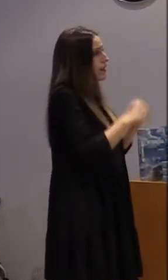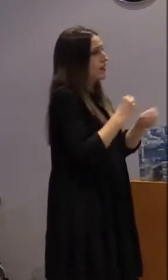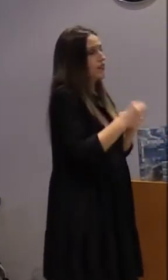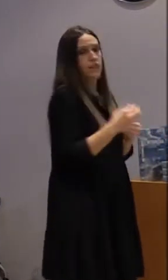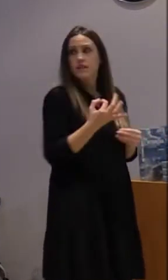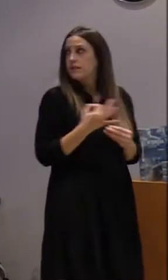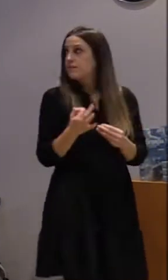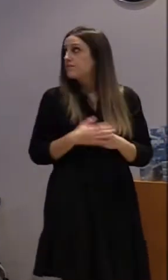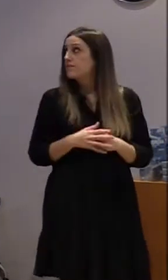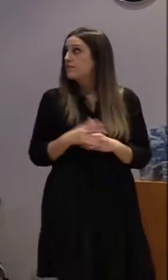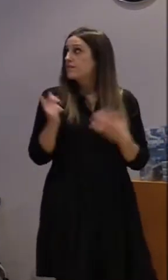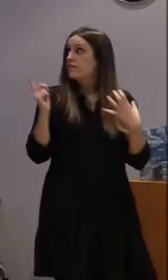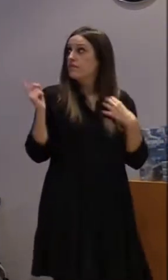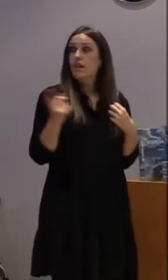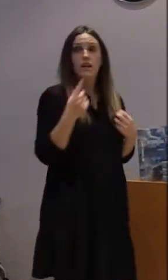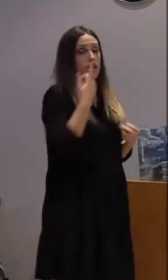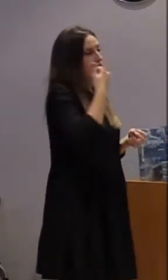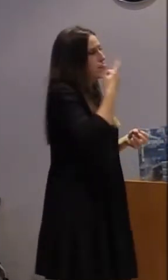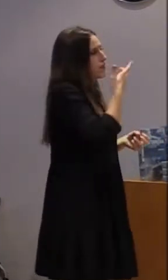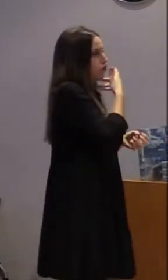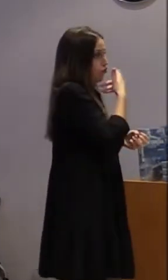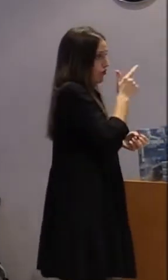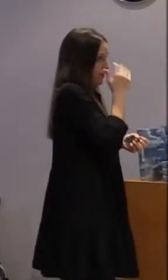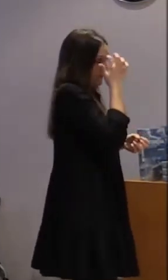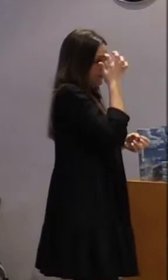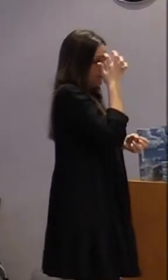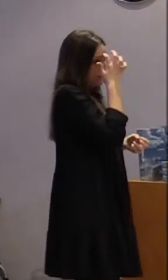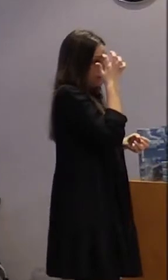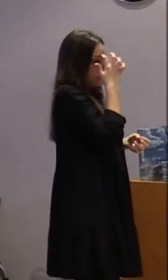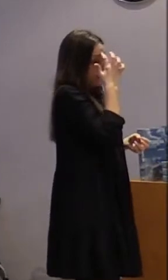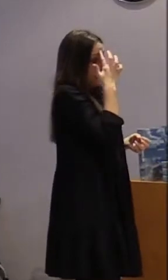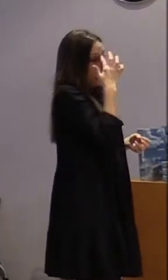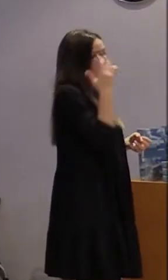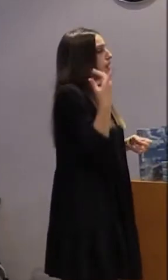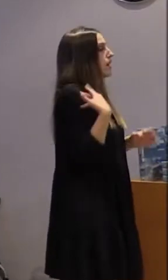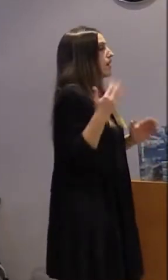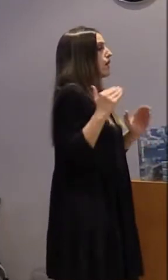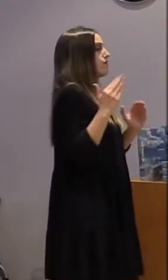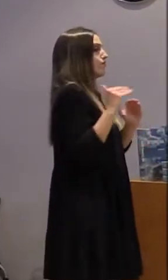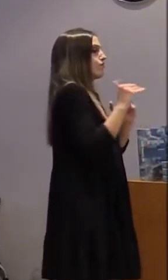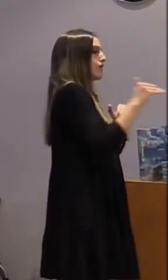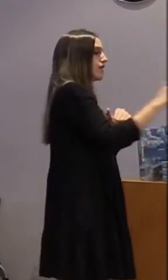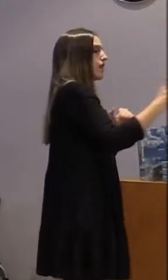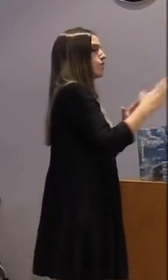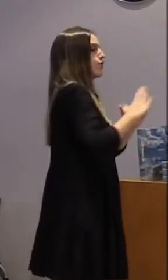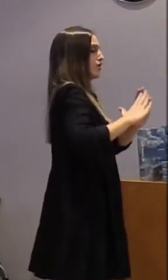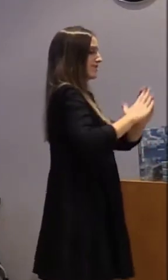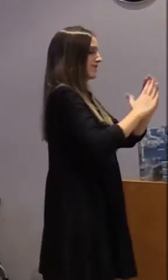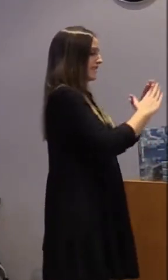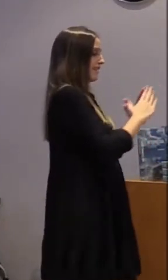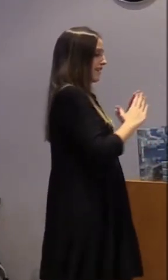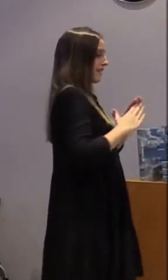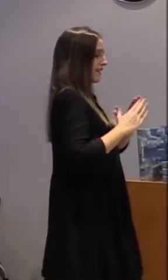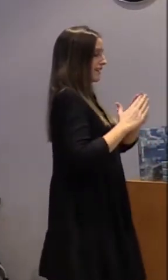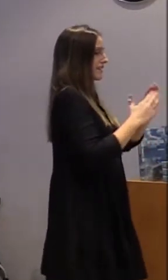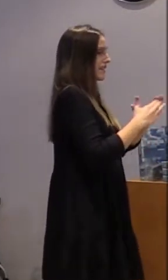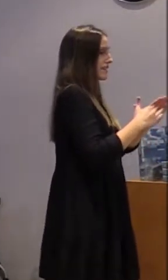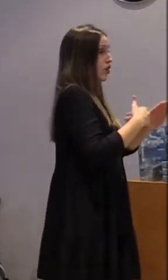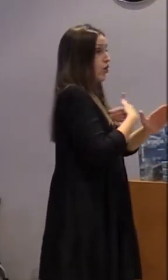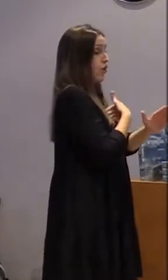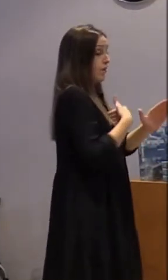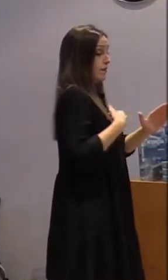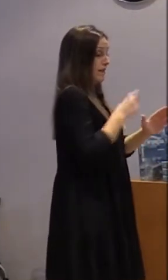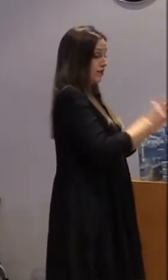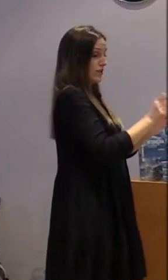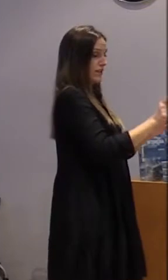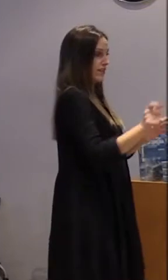que conoce su país a la perfección, no le interesa tanto mostrar esos campos o esas casas o esos personajes que aparecen por ahí pequeñitos. Lo